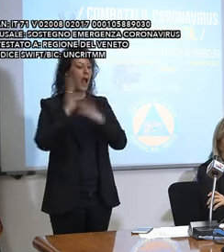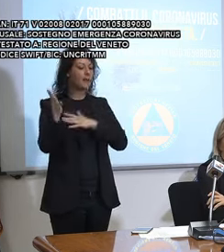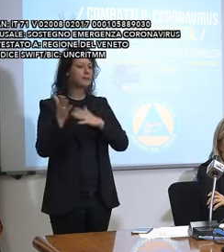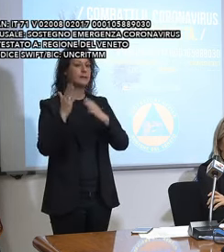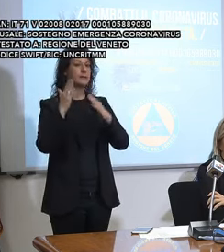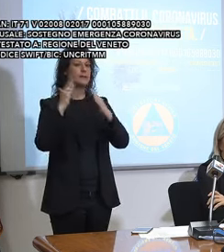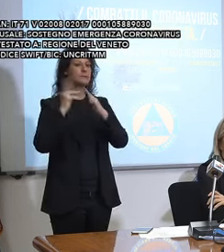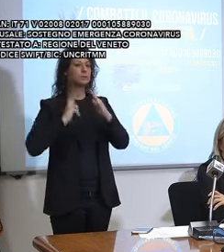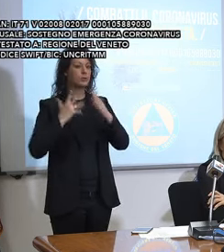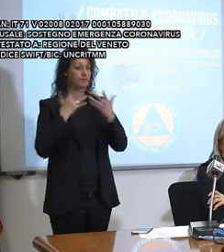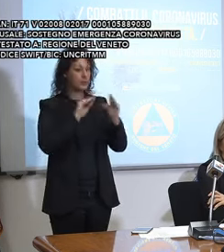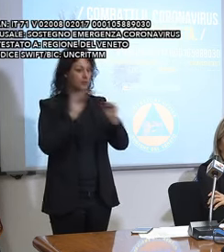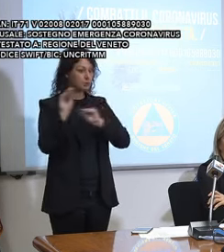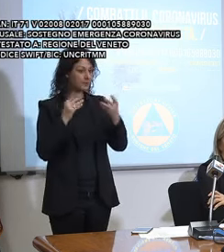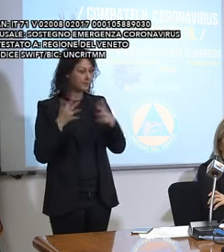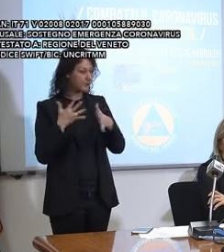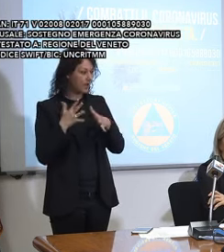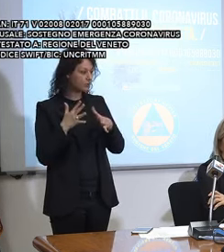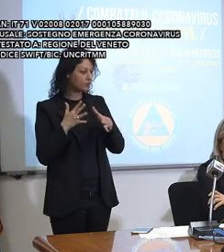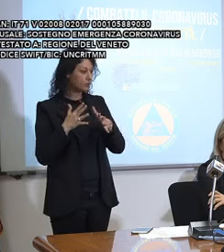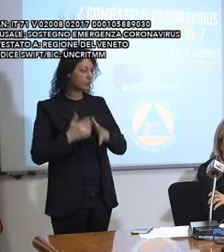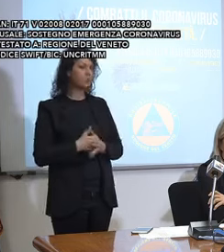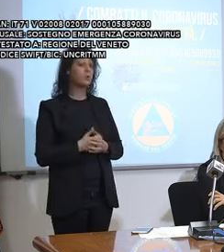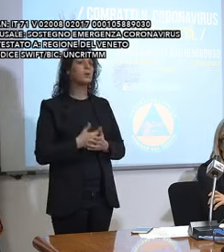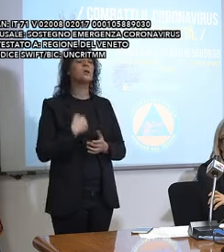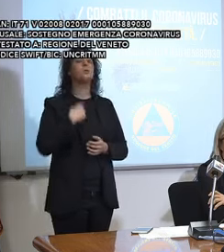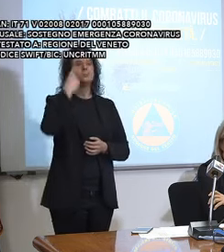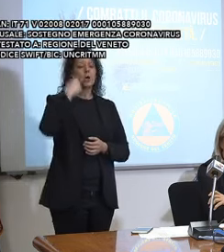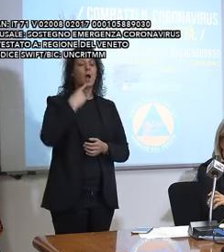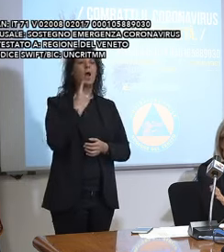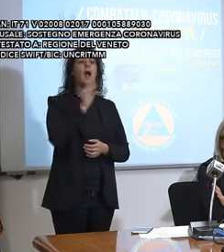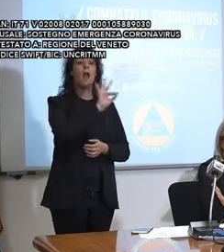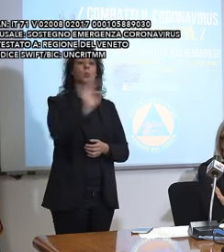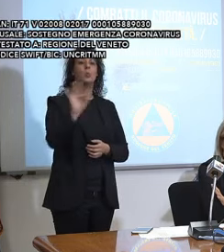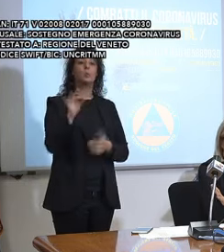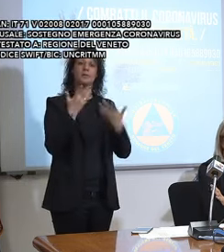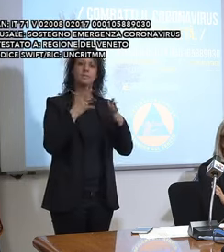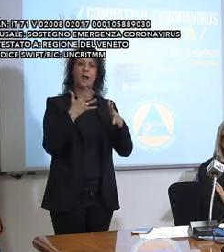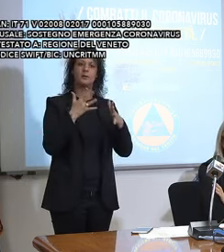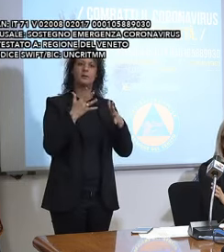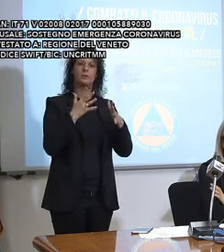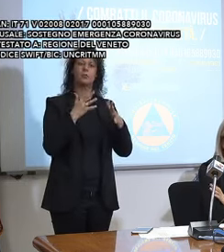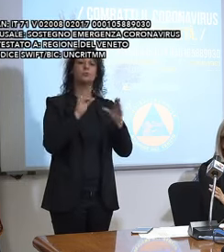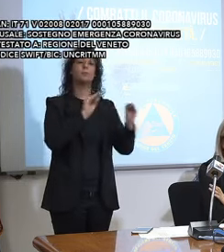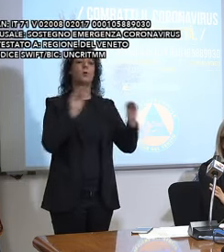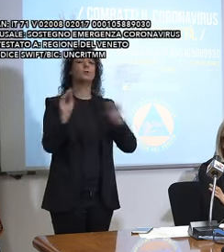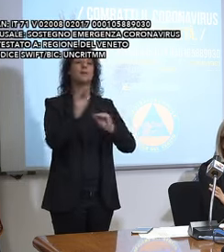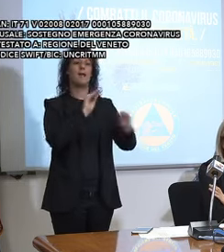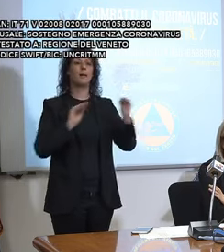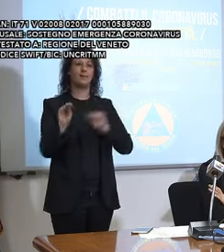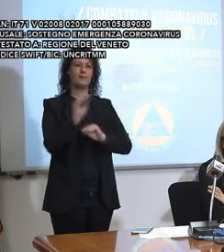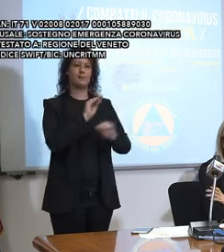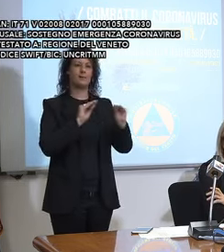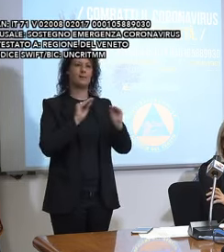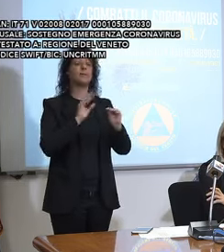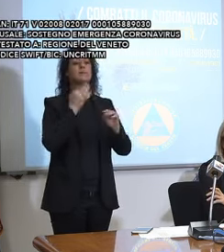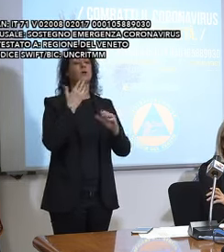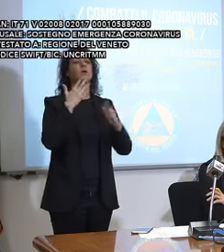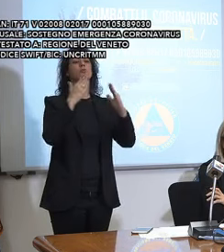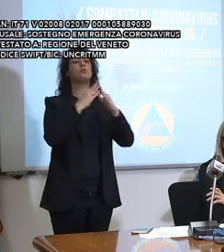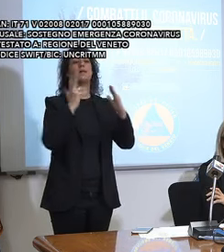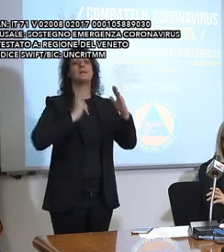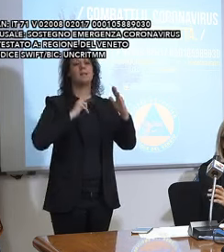questo piano? Io so che alcune aziende hanno fatto degli spostamenti tra strutture, cioè hanno utilizzato sempre le strutture per anziani, nel senso